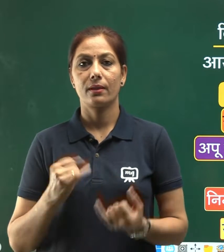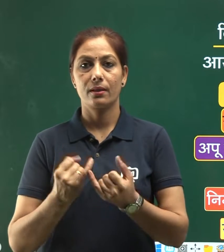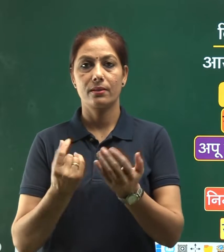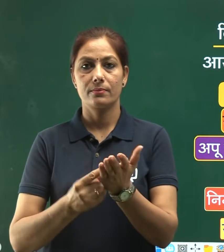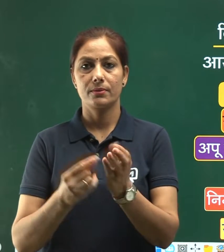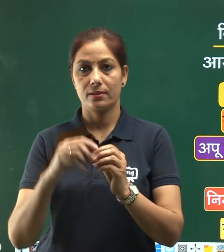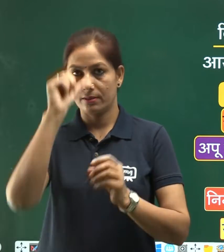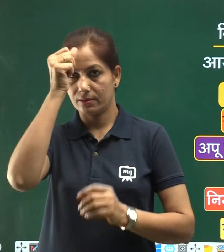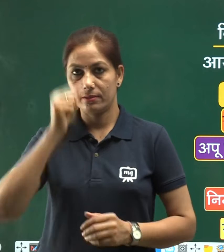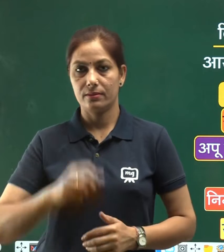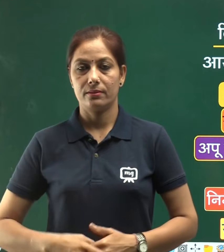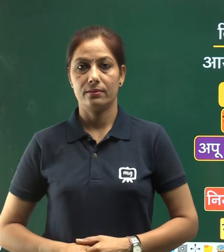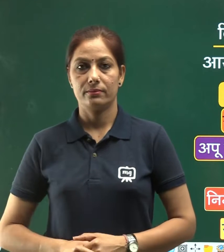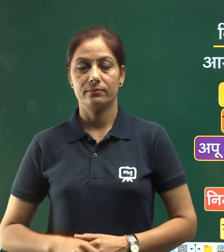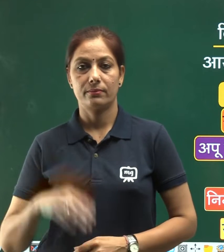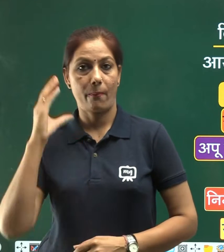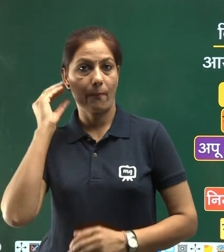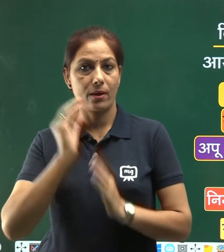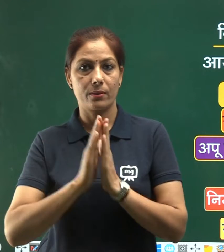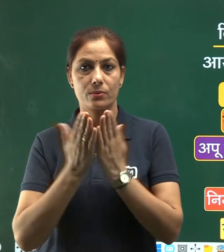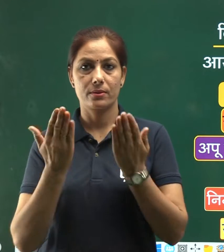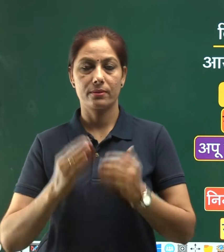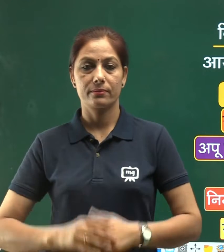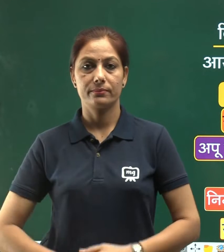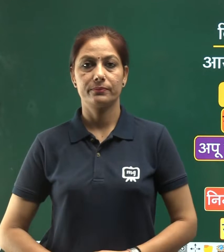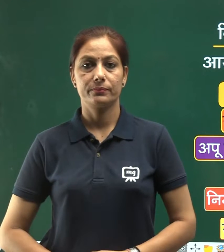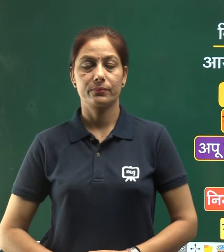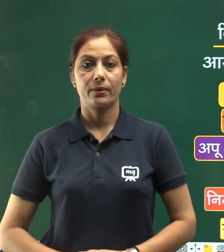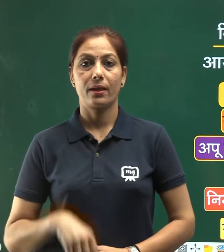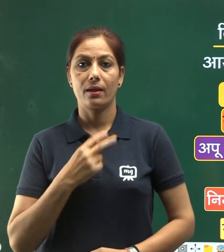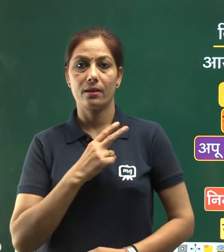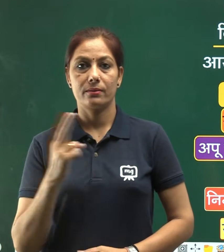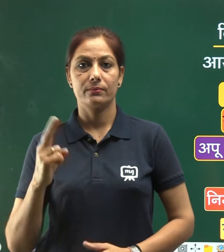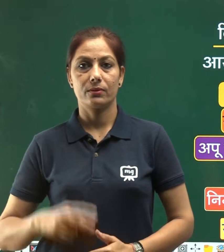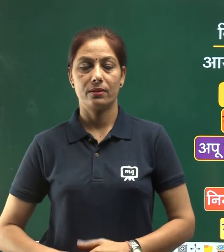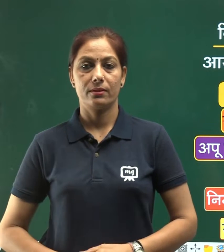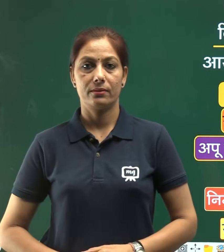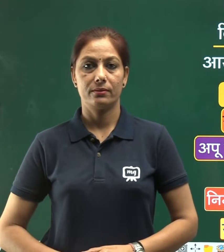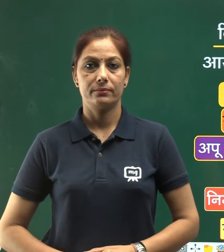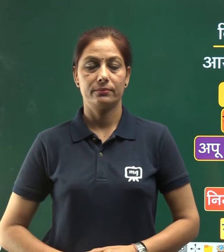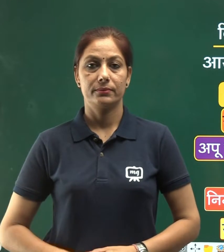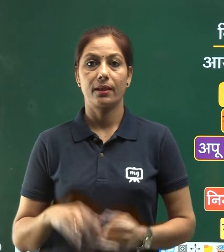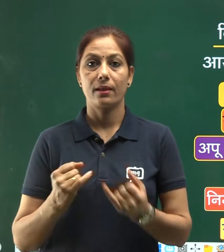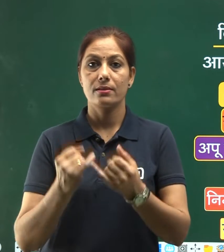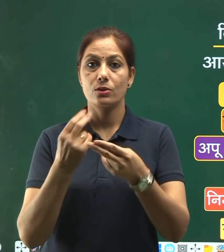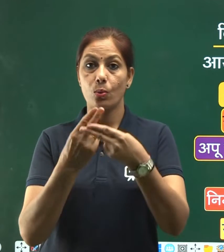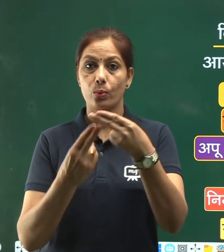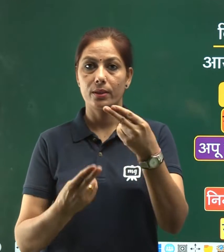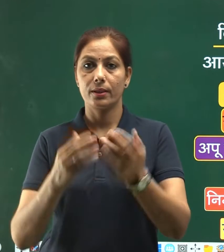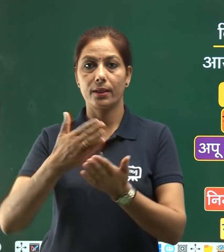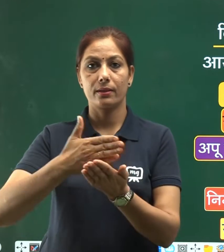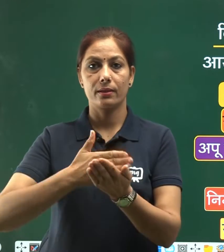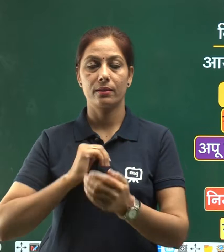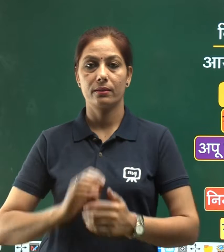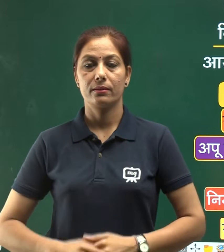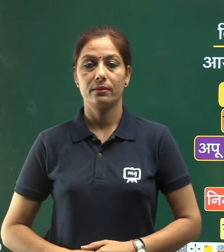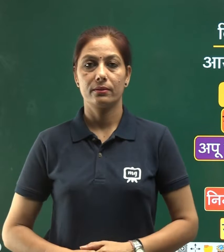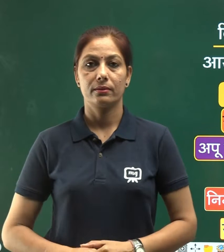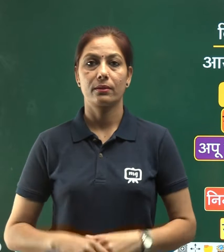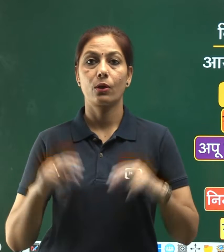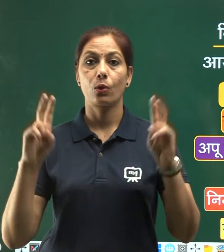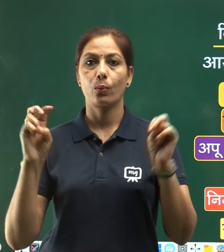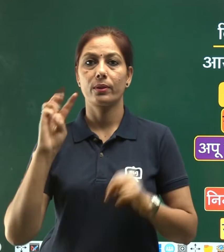की पाठ्य पुस्तक आरोह के गद्य खंड के